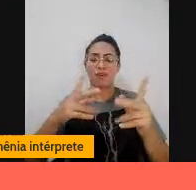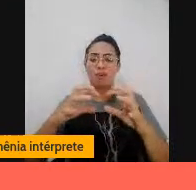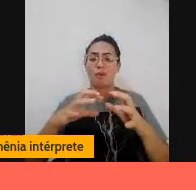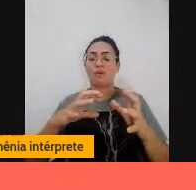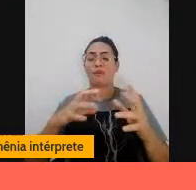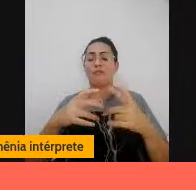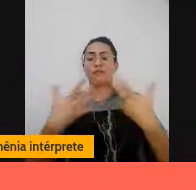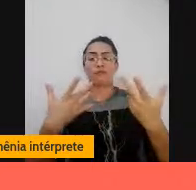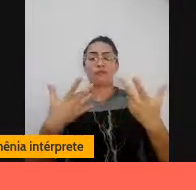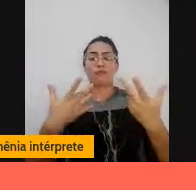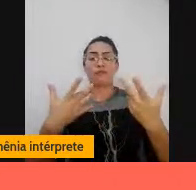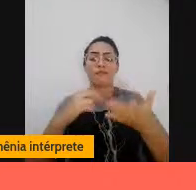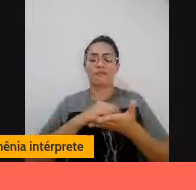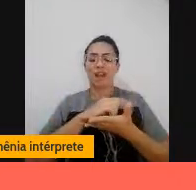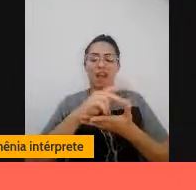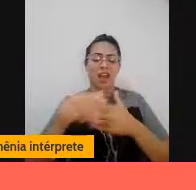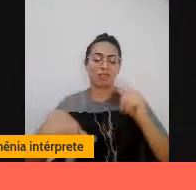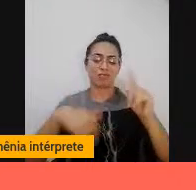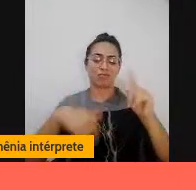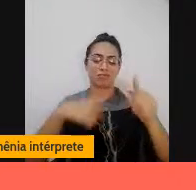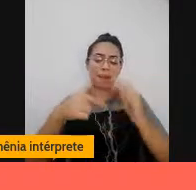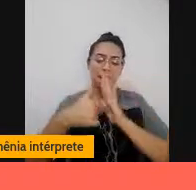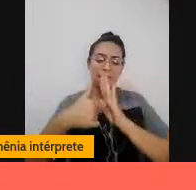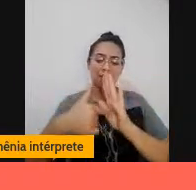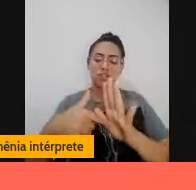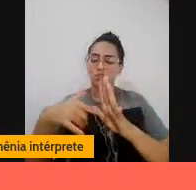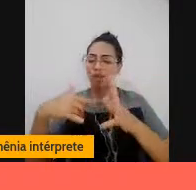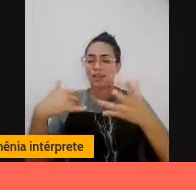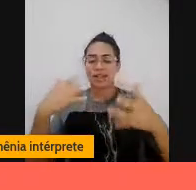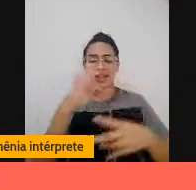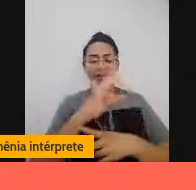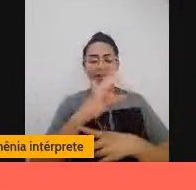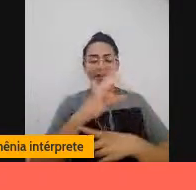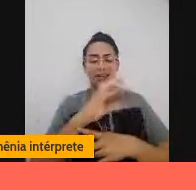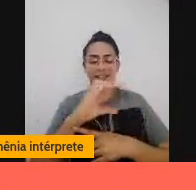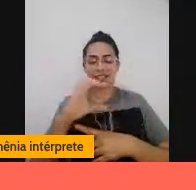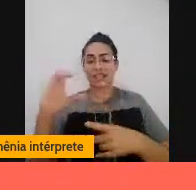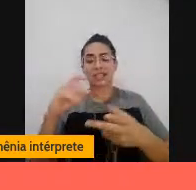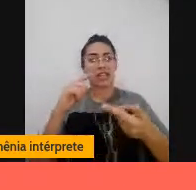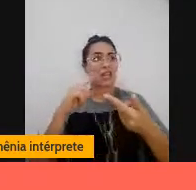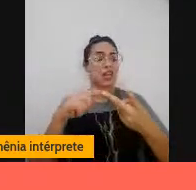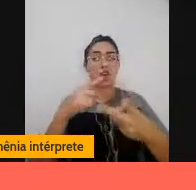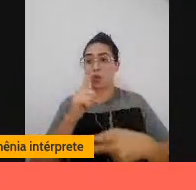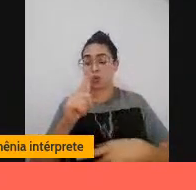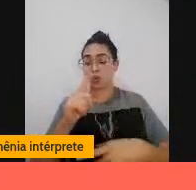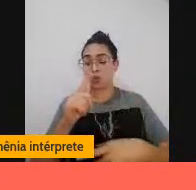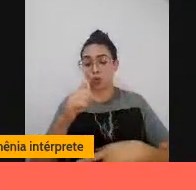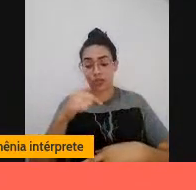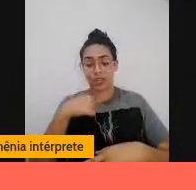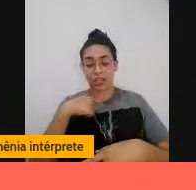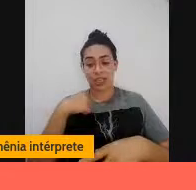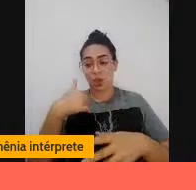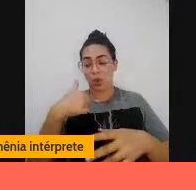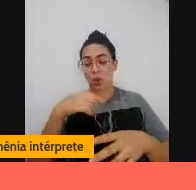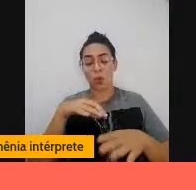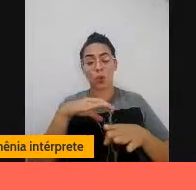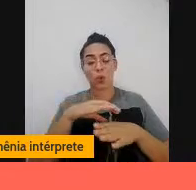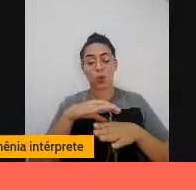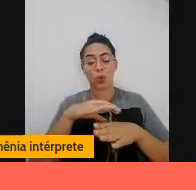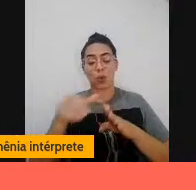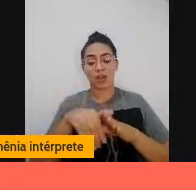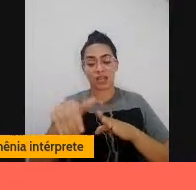dos mais variados possíveis, resultados de trabalho de TCC, como foi no GT que eu ordenei ontem, trabalhos